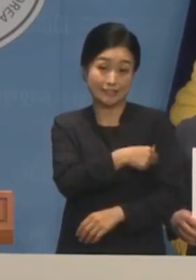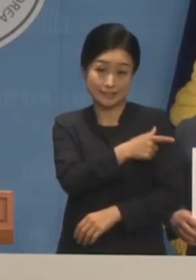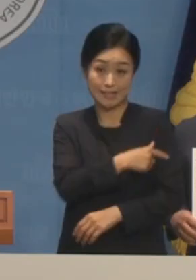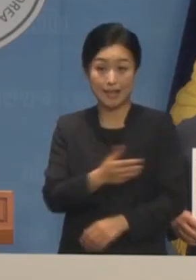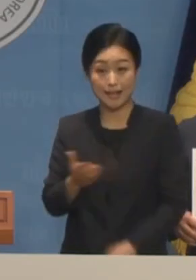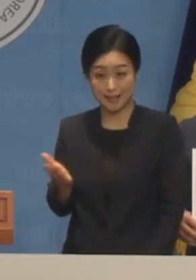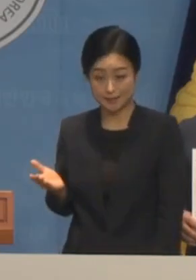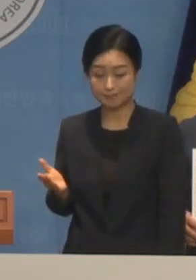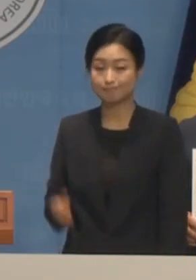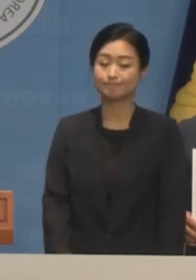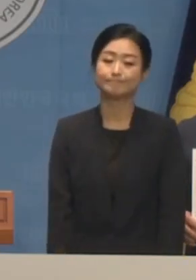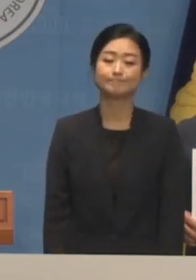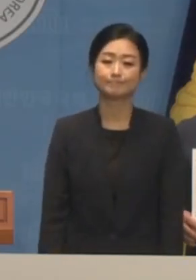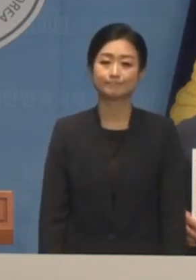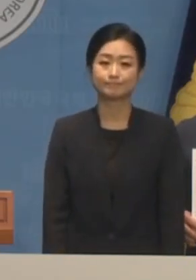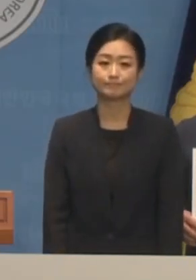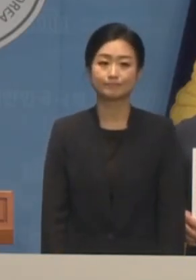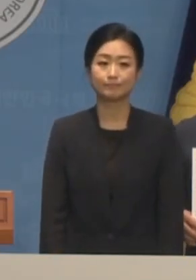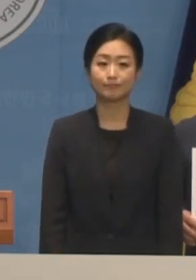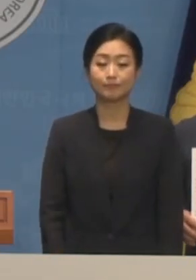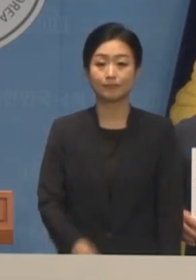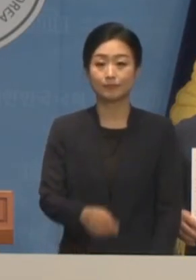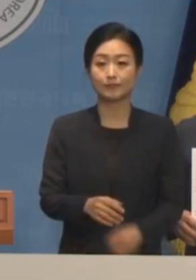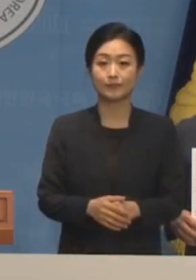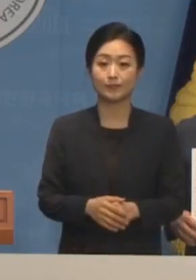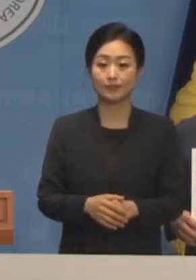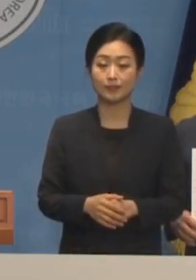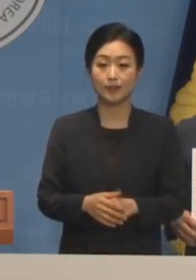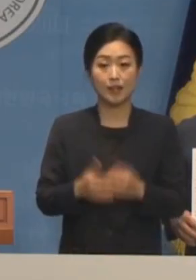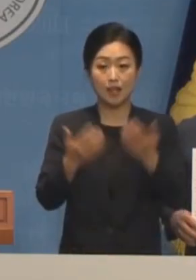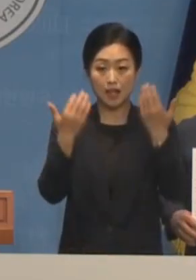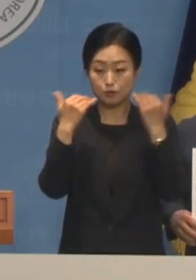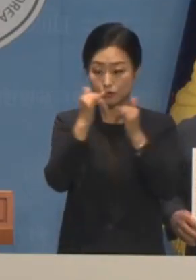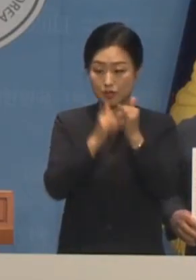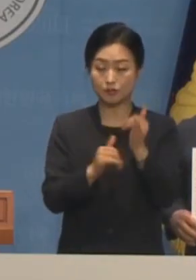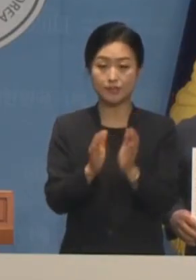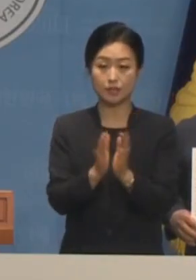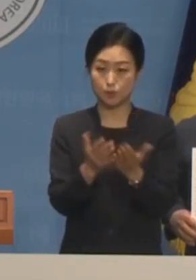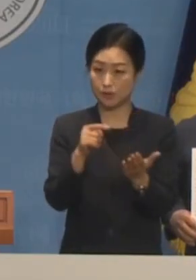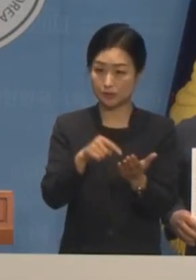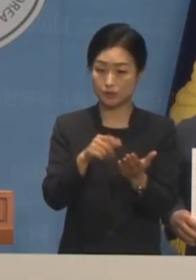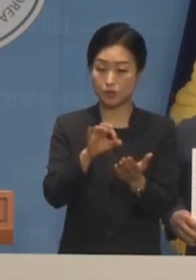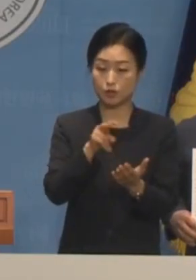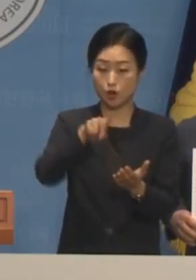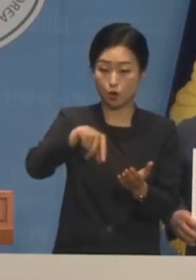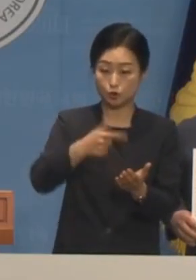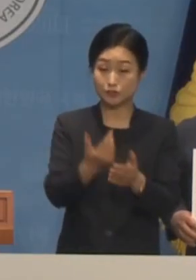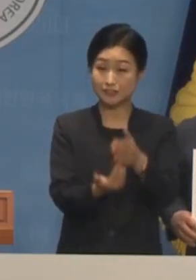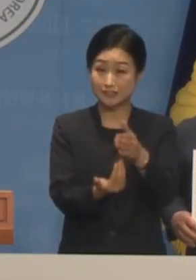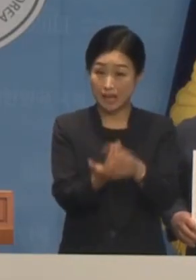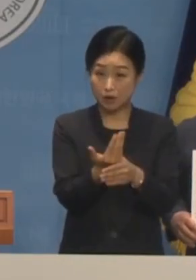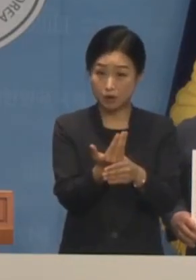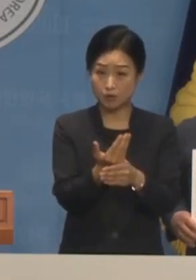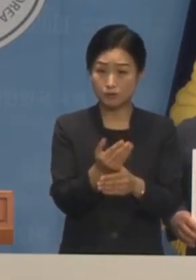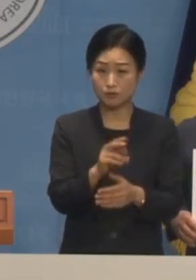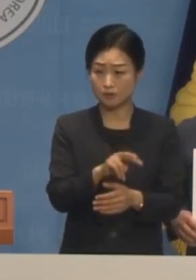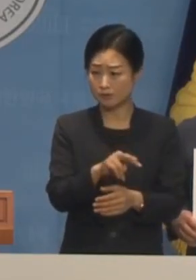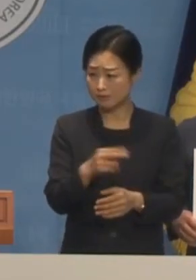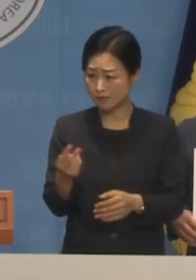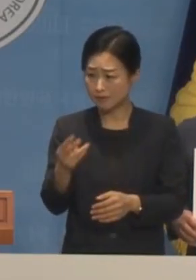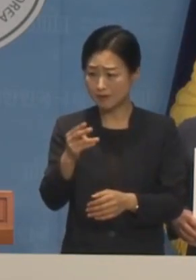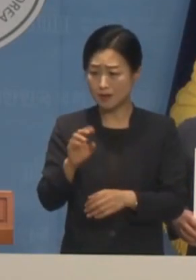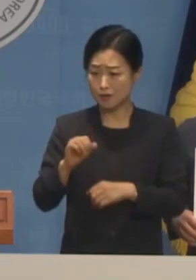낭독하겠습니다 검정 한국사 교과서 요순 사건 반란 등 표현